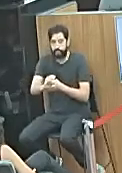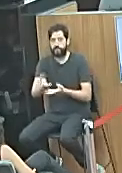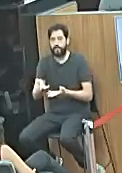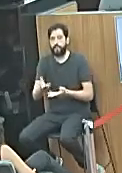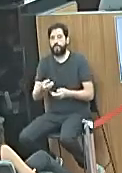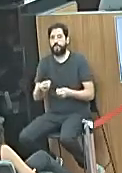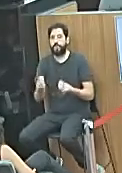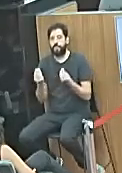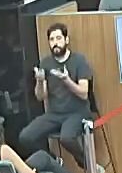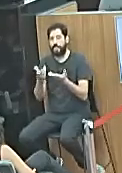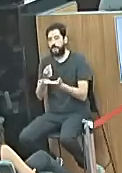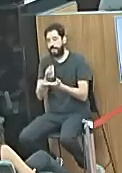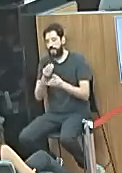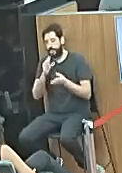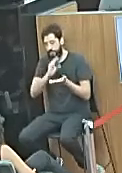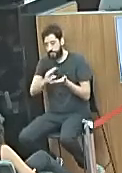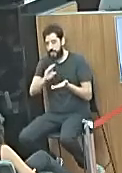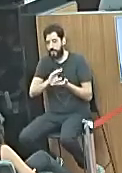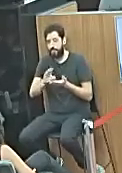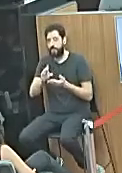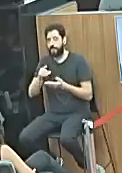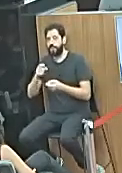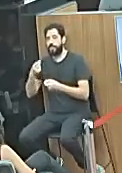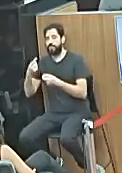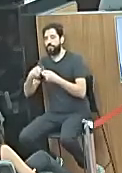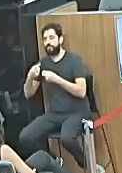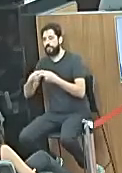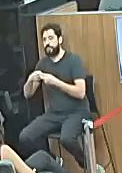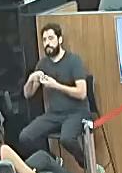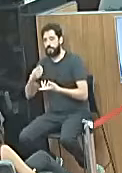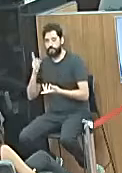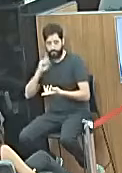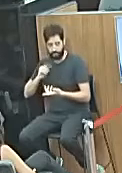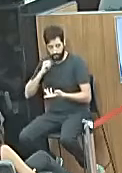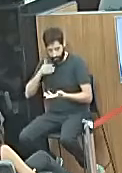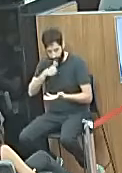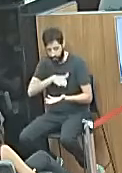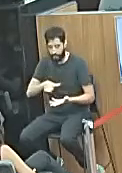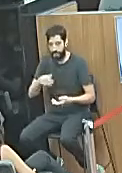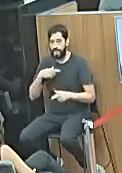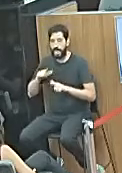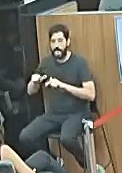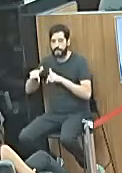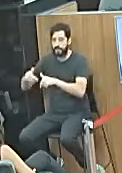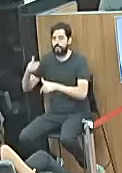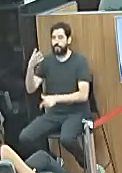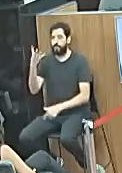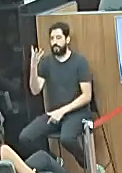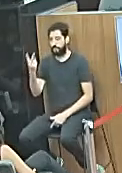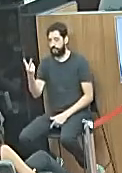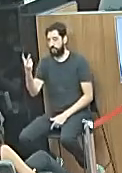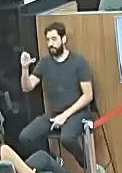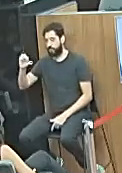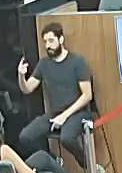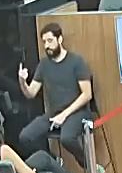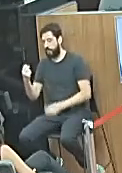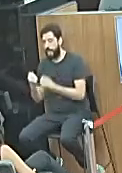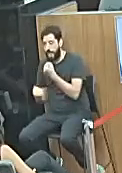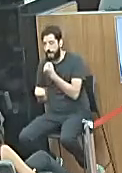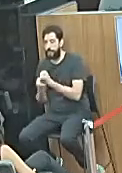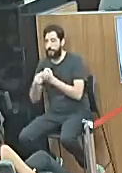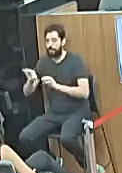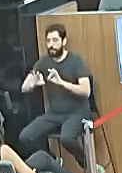do norte de minas gerais no âmbito da ação 42 91 o apoio a projetos culturais